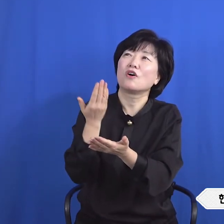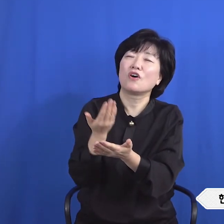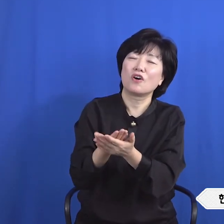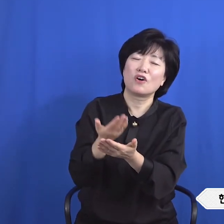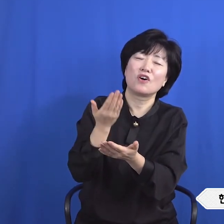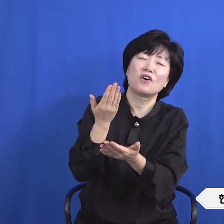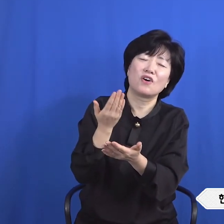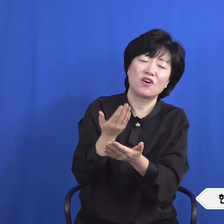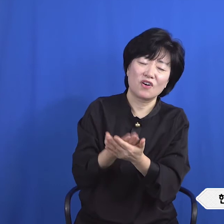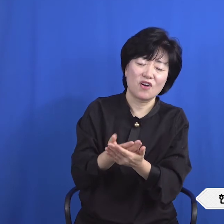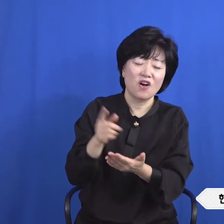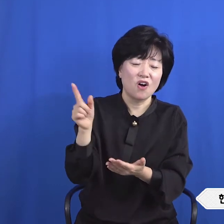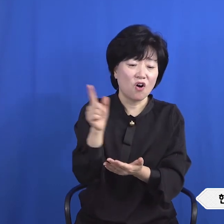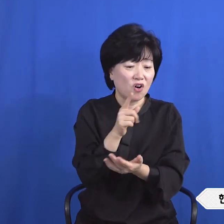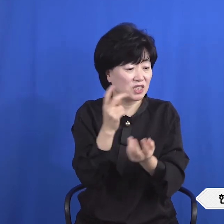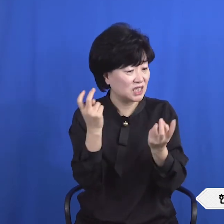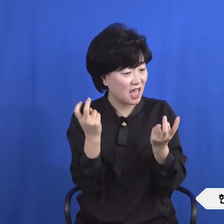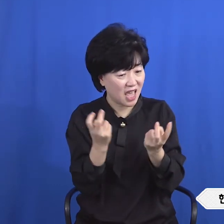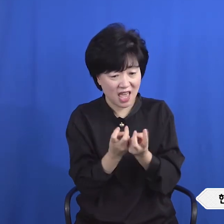가르치소서,